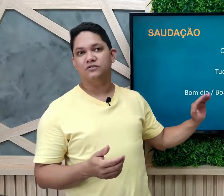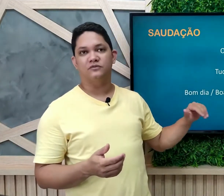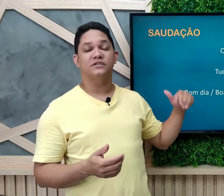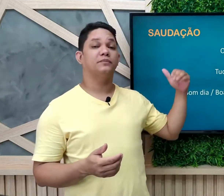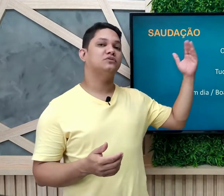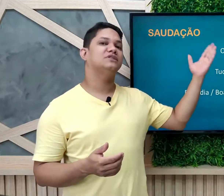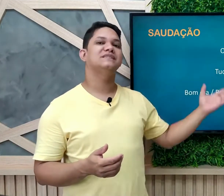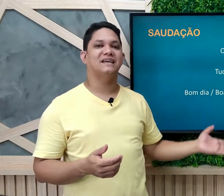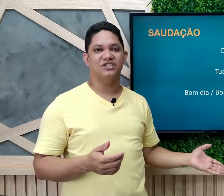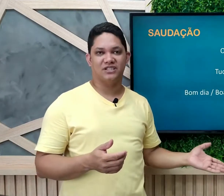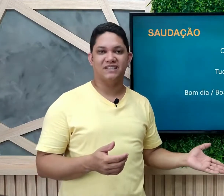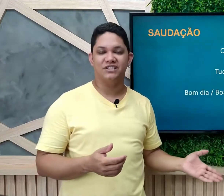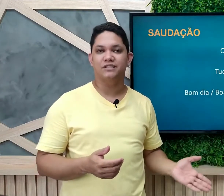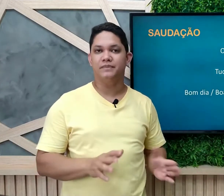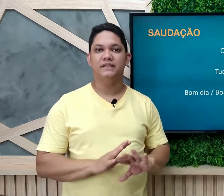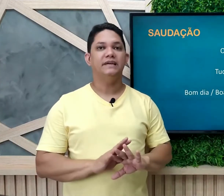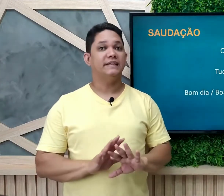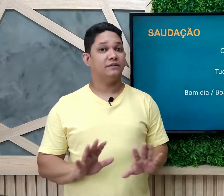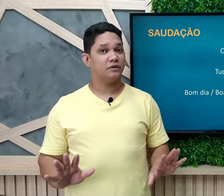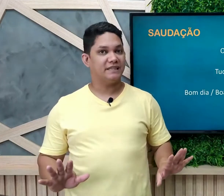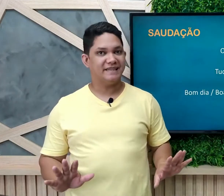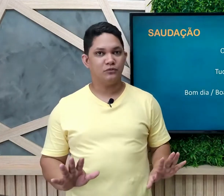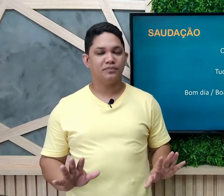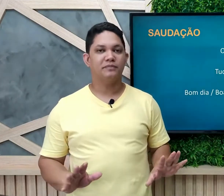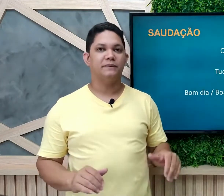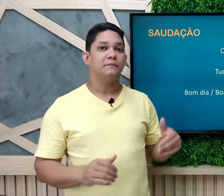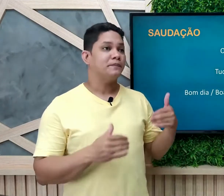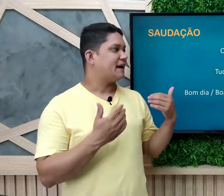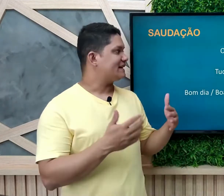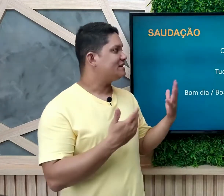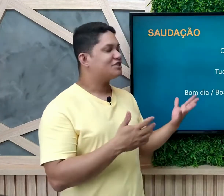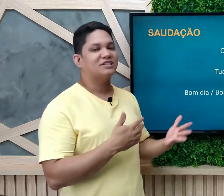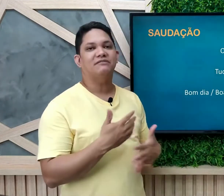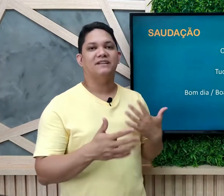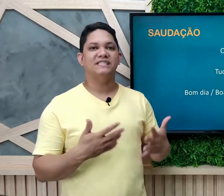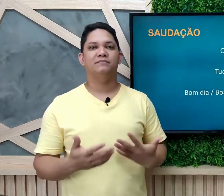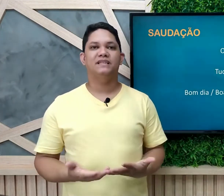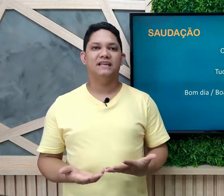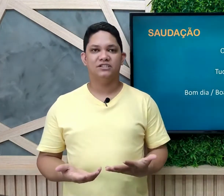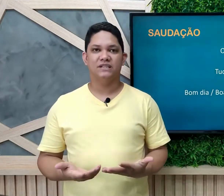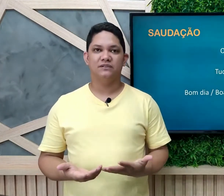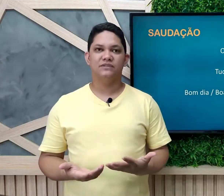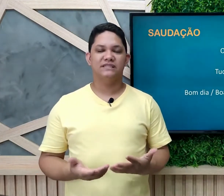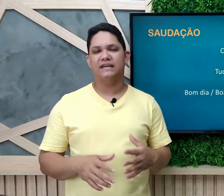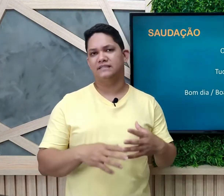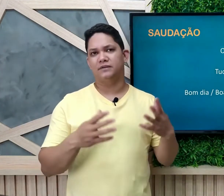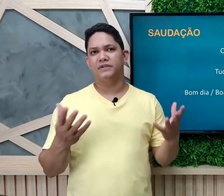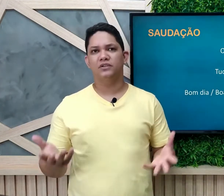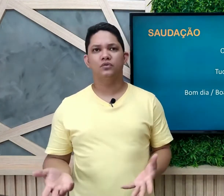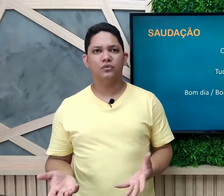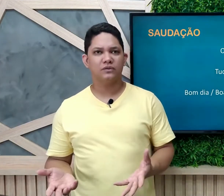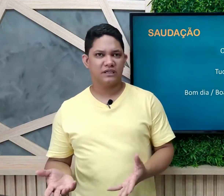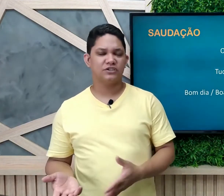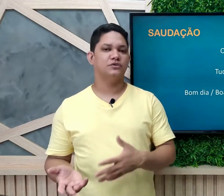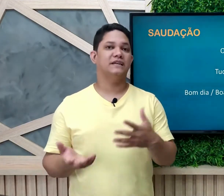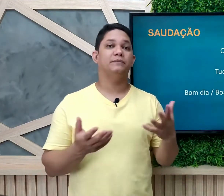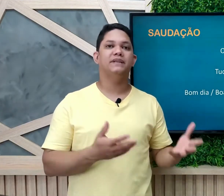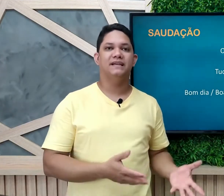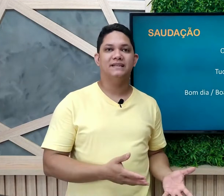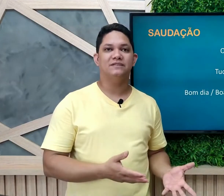como você pode utilizar as 3 também e não tem nenhum problema. Aqui está a flexibilidade da língua de sinais. A depender do contexto e a depender da